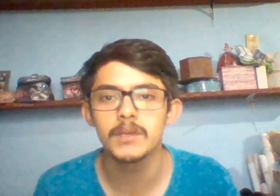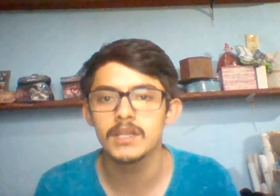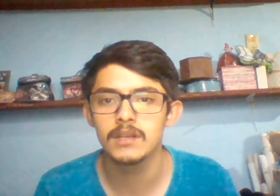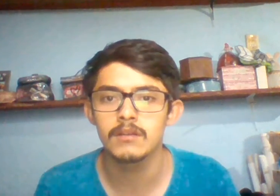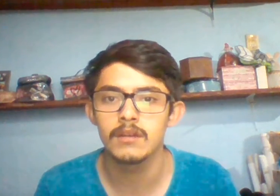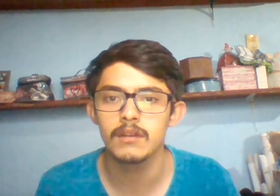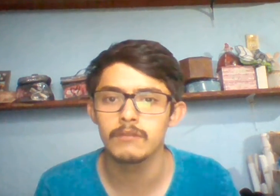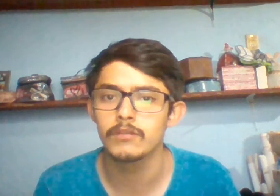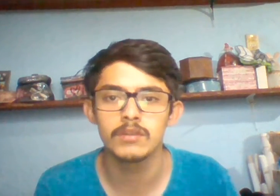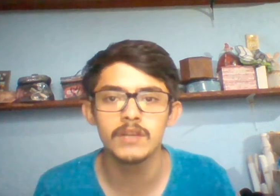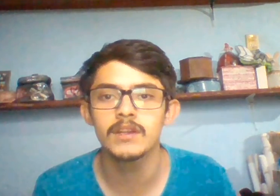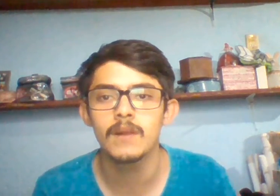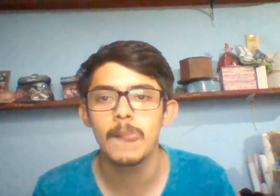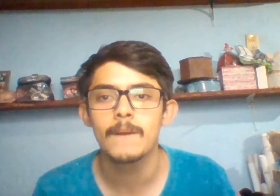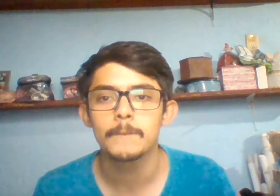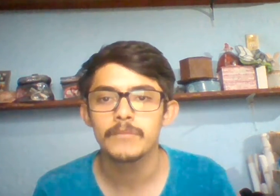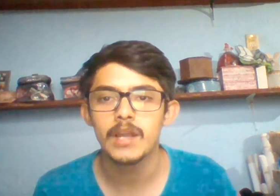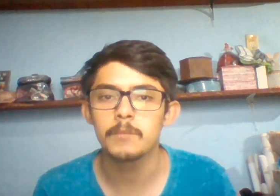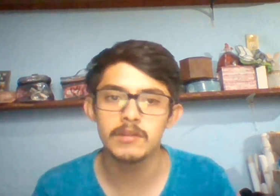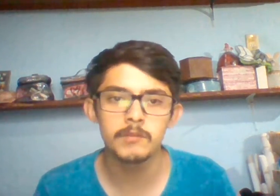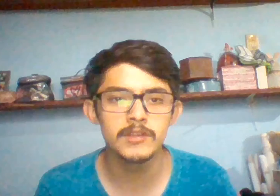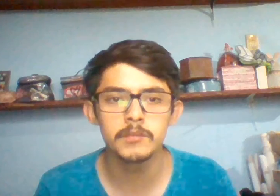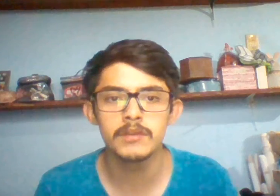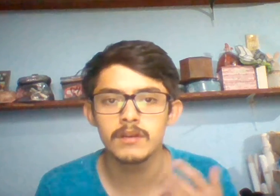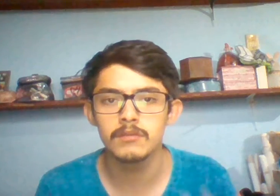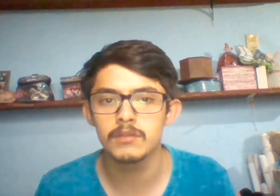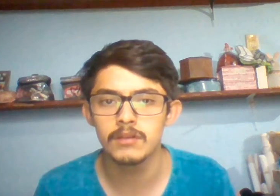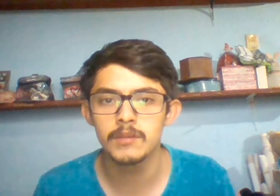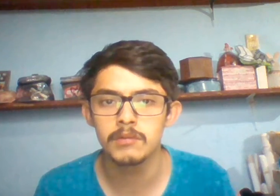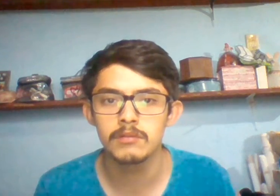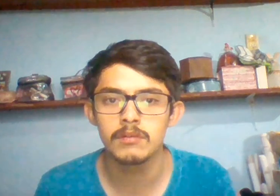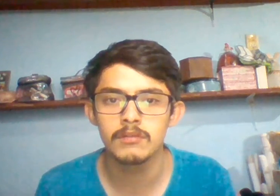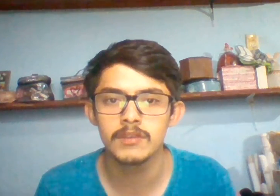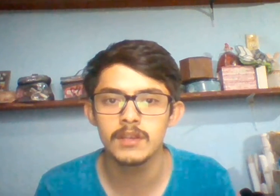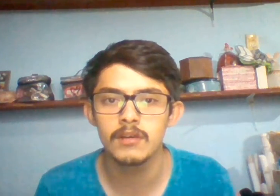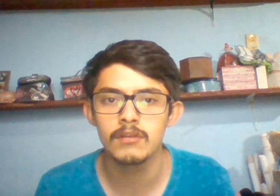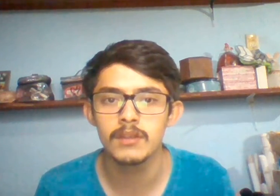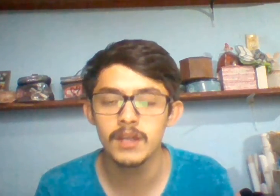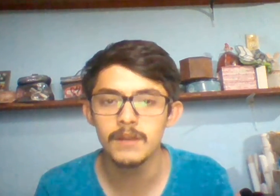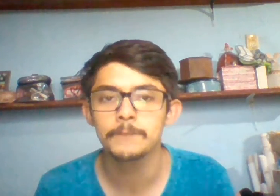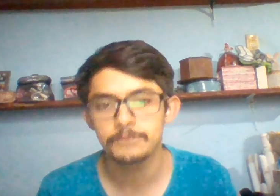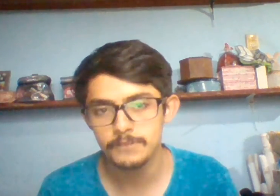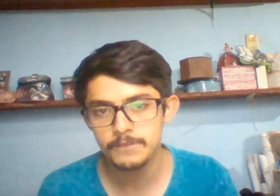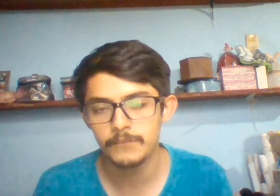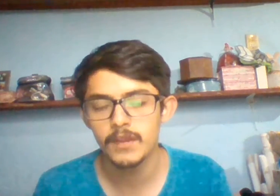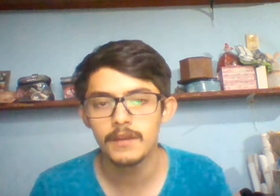máquina fotográfica. Aplicó el principio del reductor hipocicloidal,